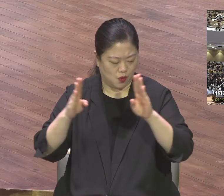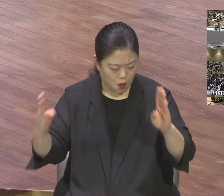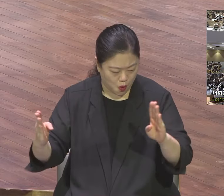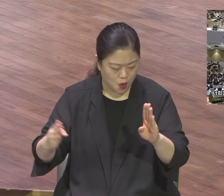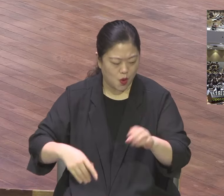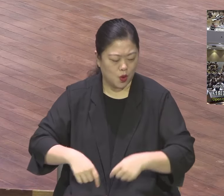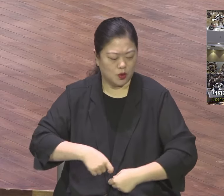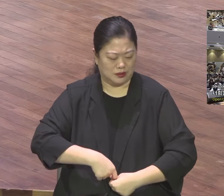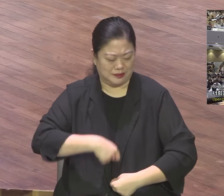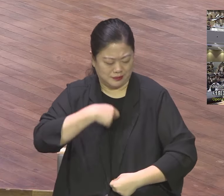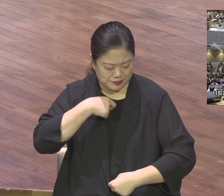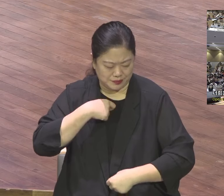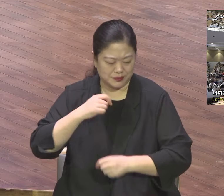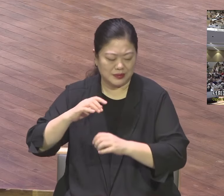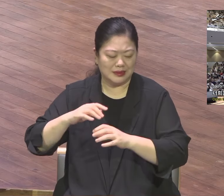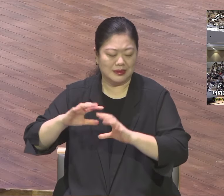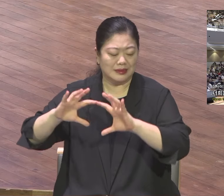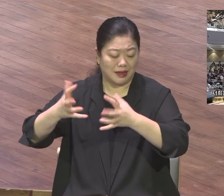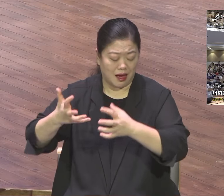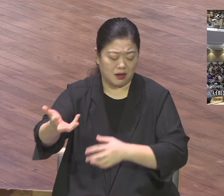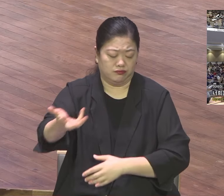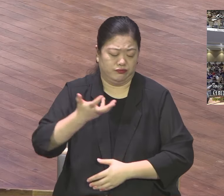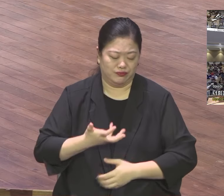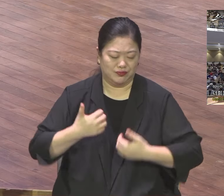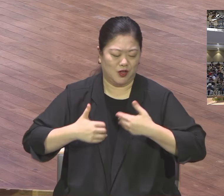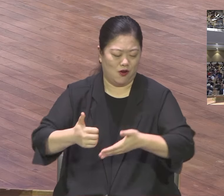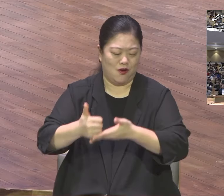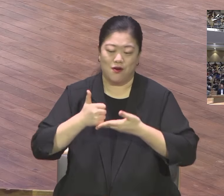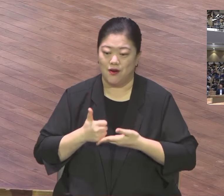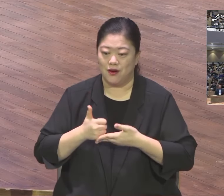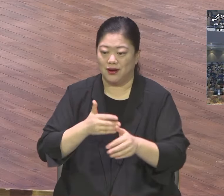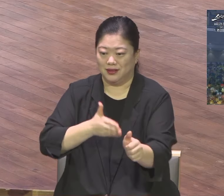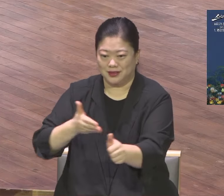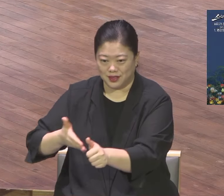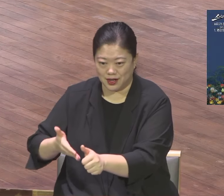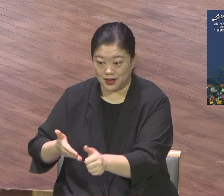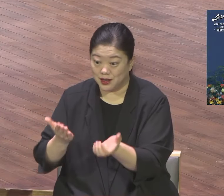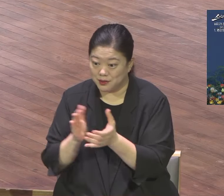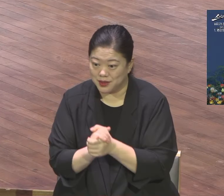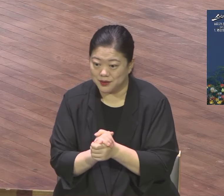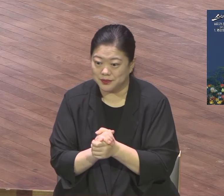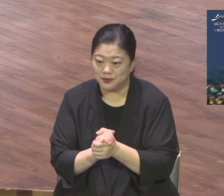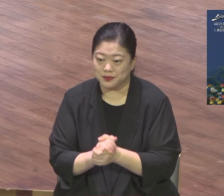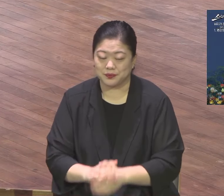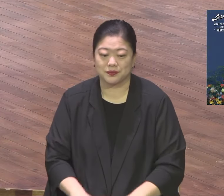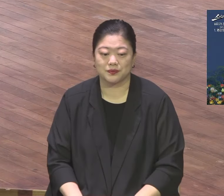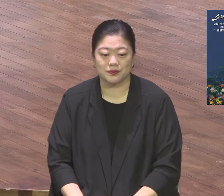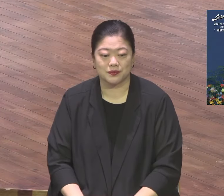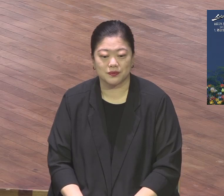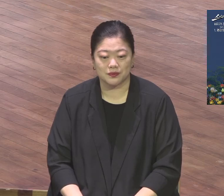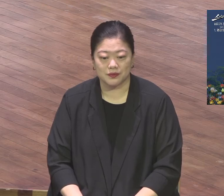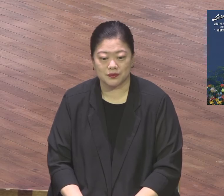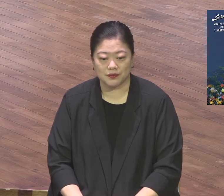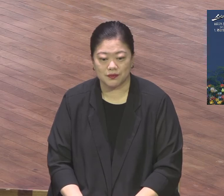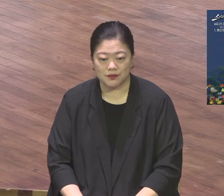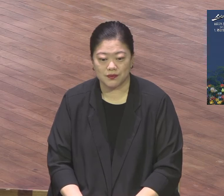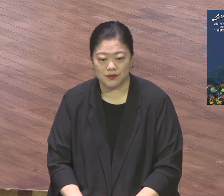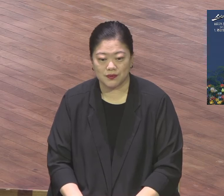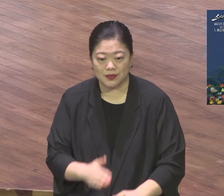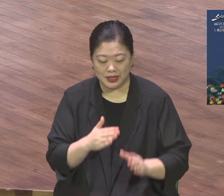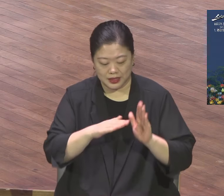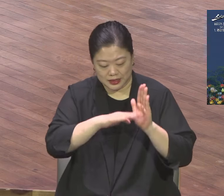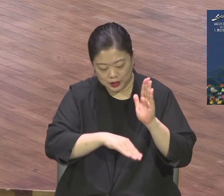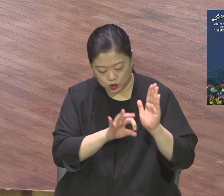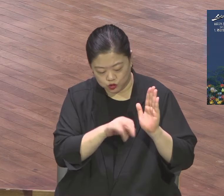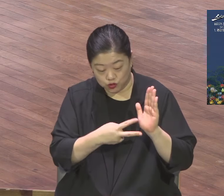지키는 어려운 나라가 들어오게 할지어다. 자, 오늘 말씀은요, 유다의 바벨론 포로